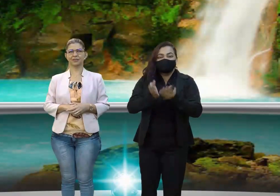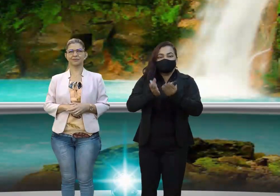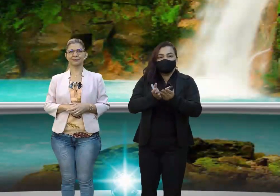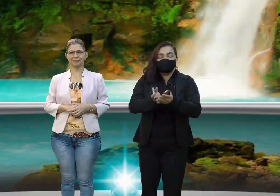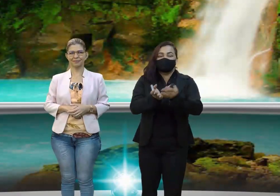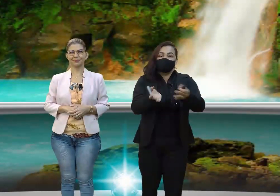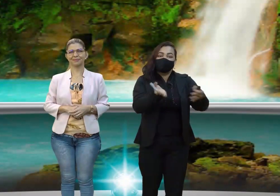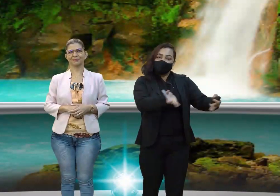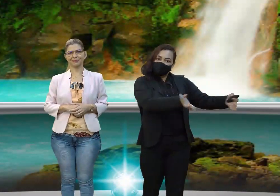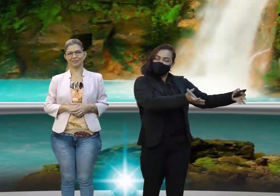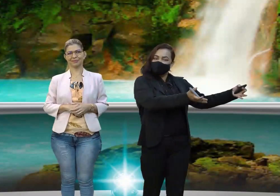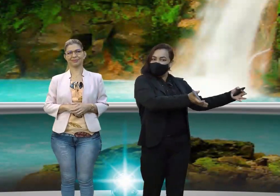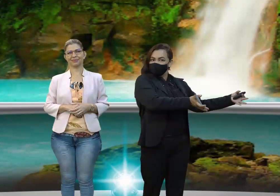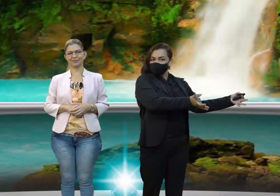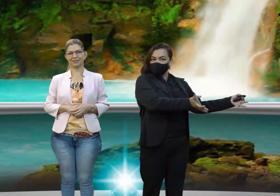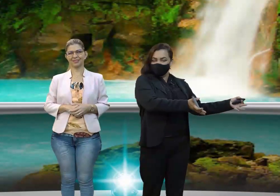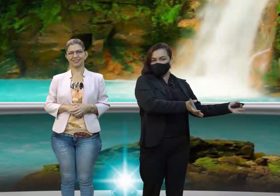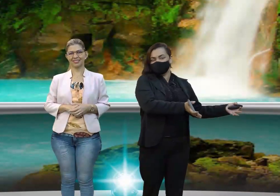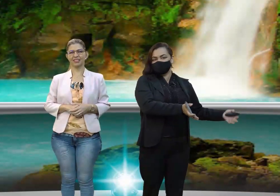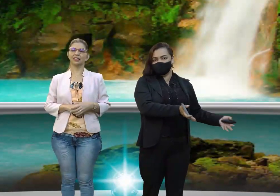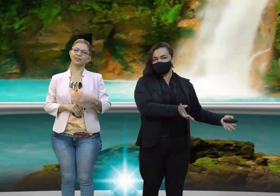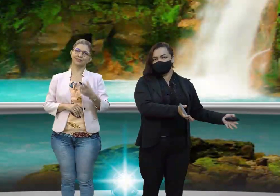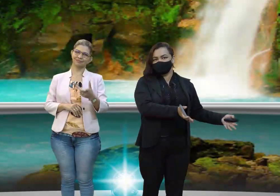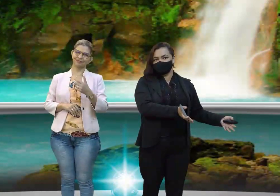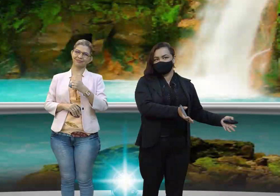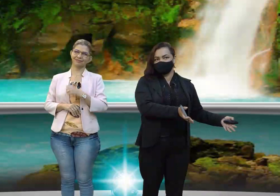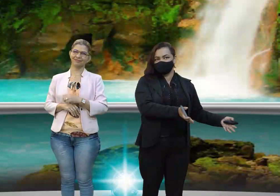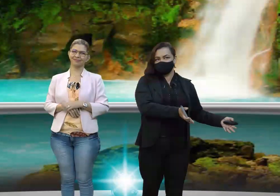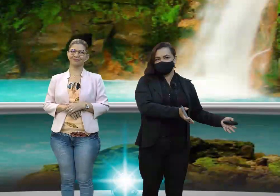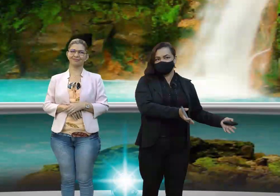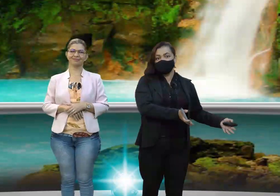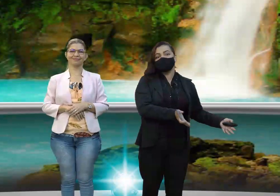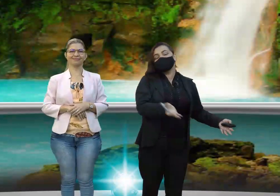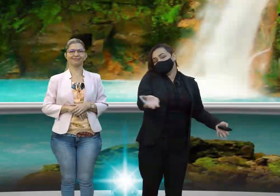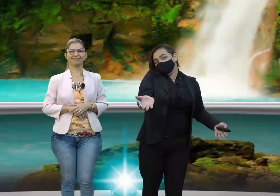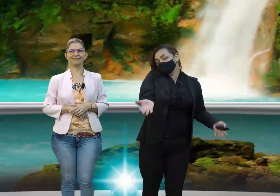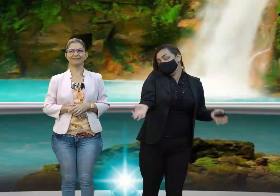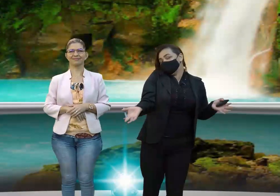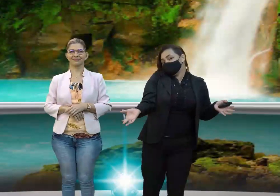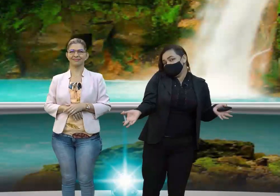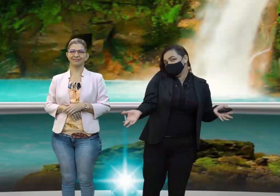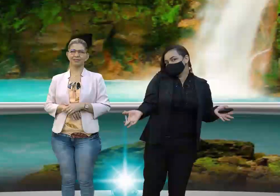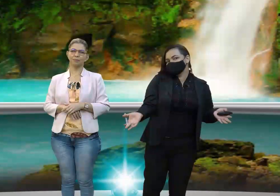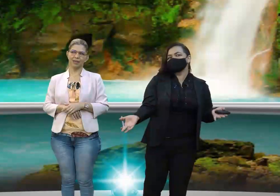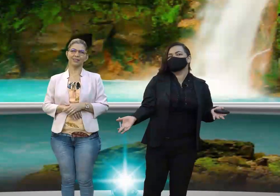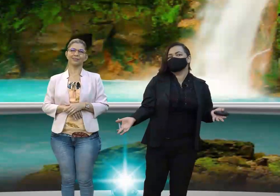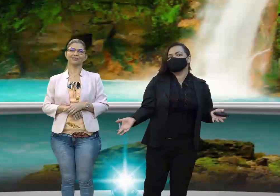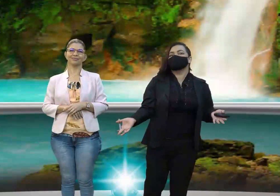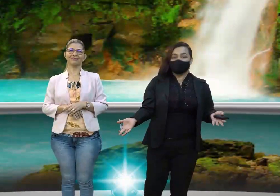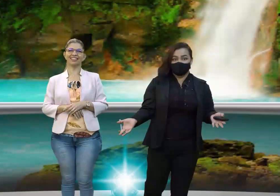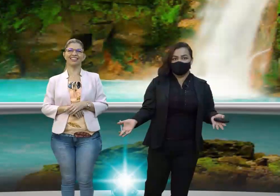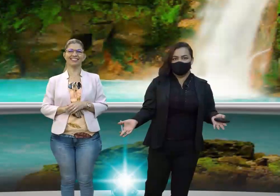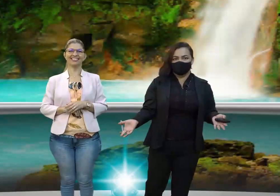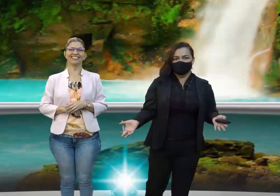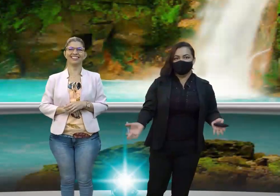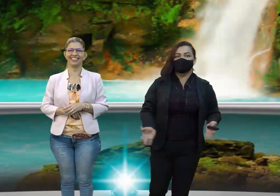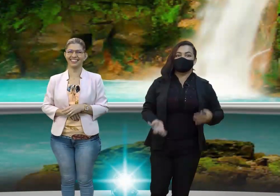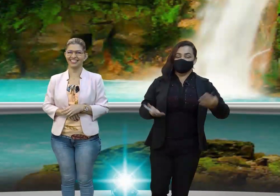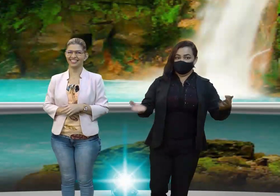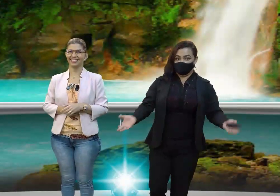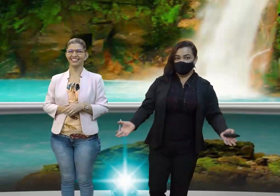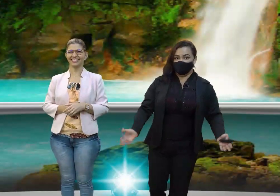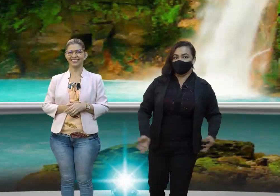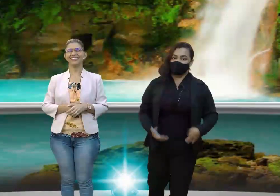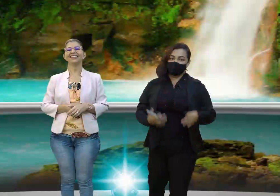era simplesmente para ele ver os modelos de móveis que tinha naqueles filmes e aí poder fazer mais. E igual,